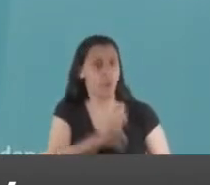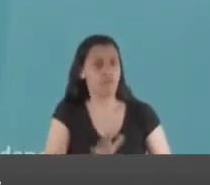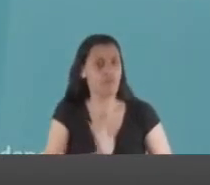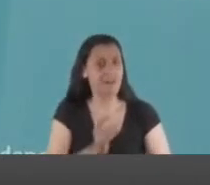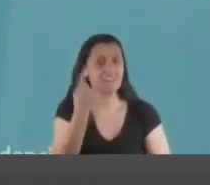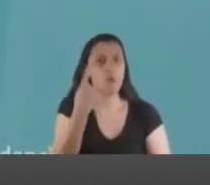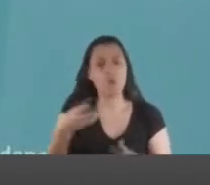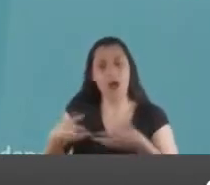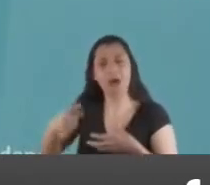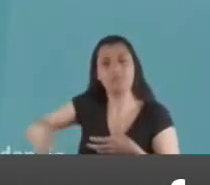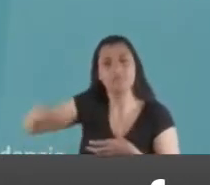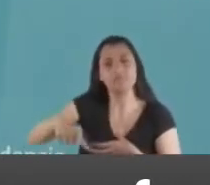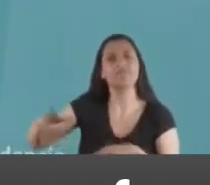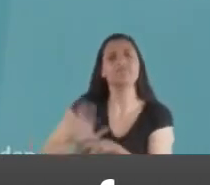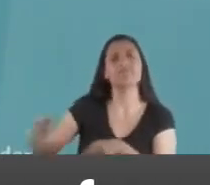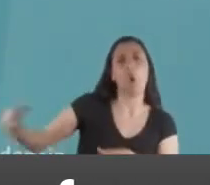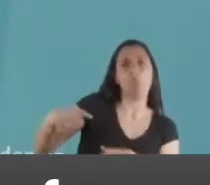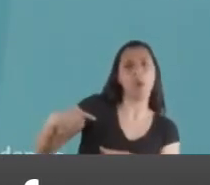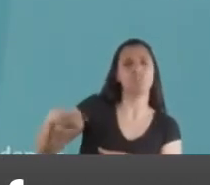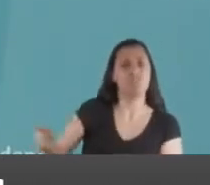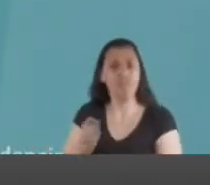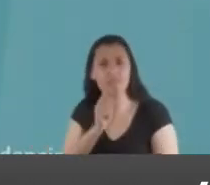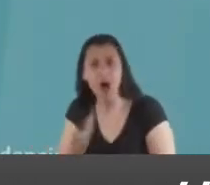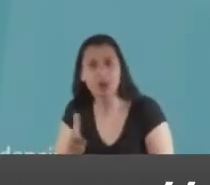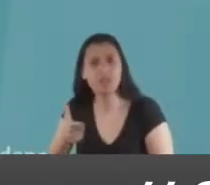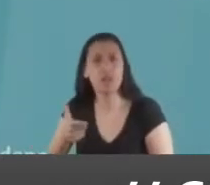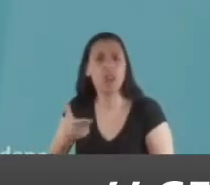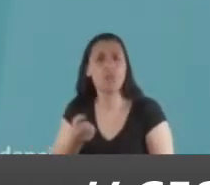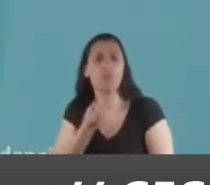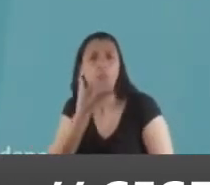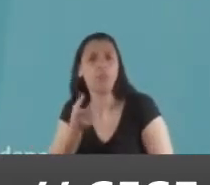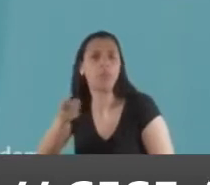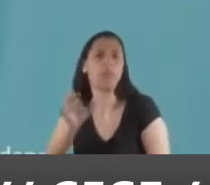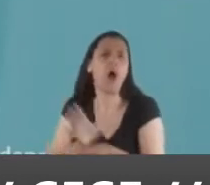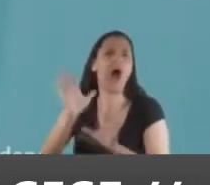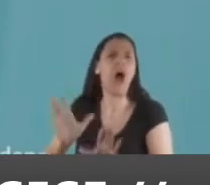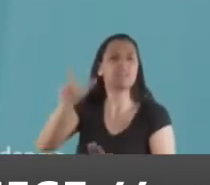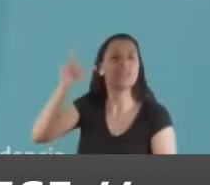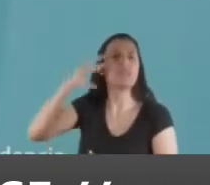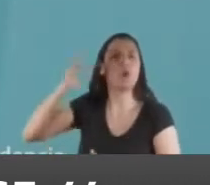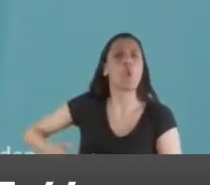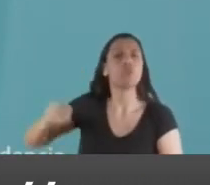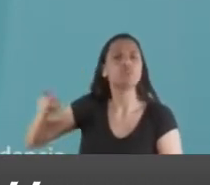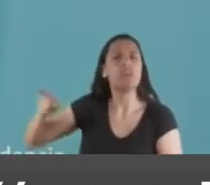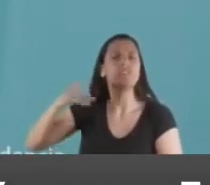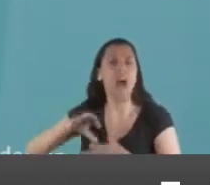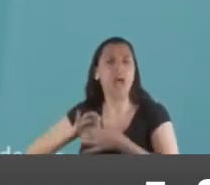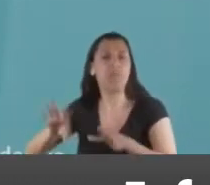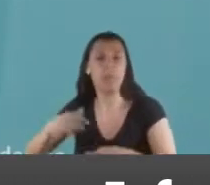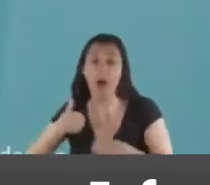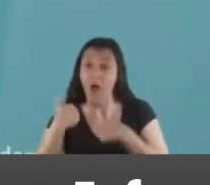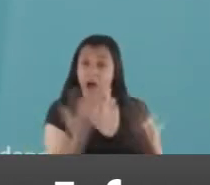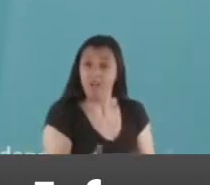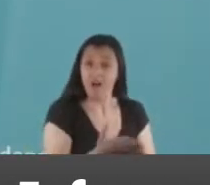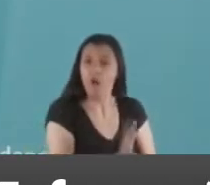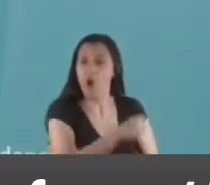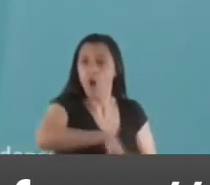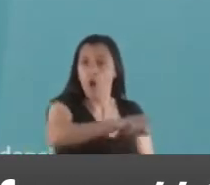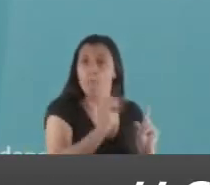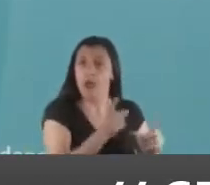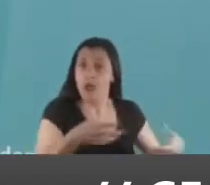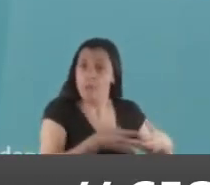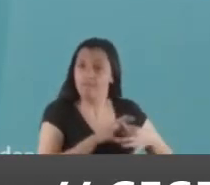para un sector de la oposición y para un sector de los medios decir, bueno, esta es la justicia independiente, esta es la justicia que responde a ciertos sectores. Y el